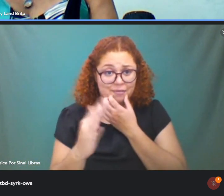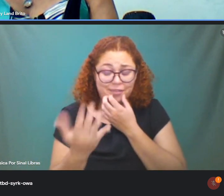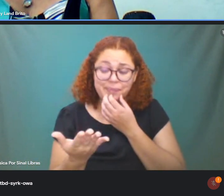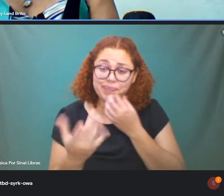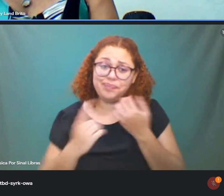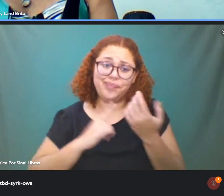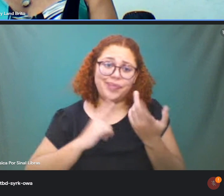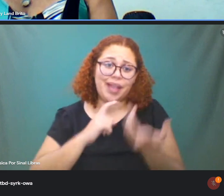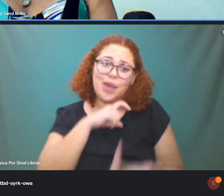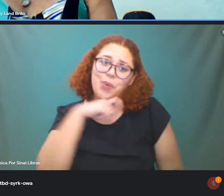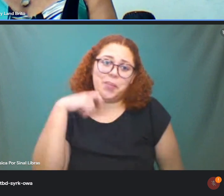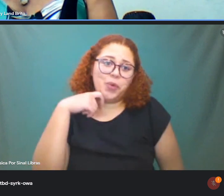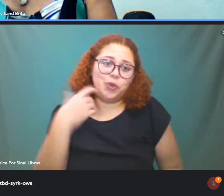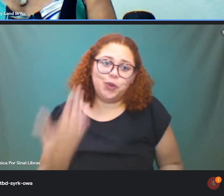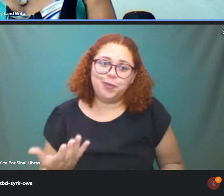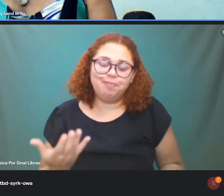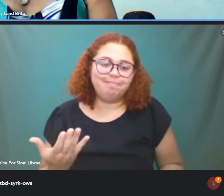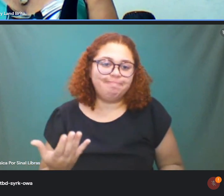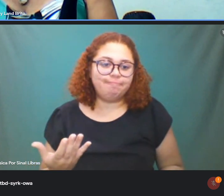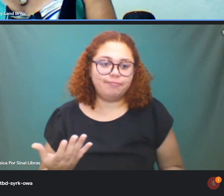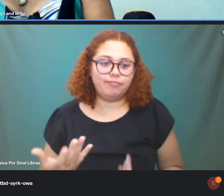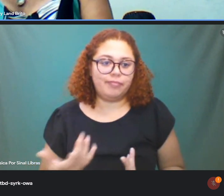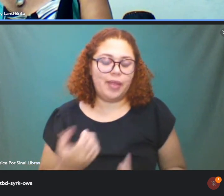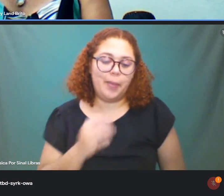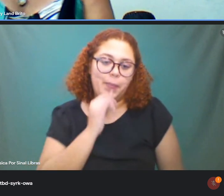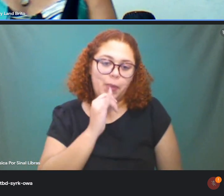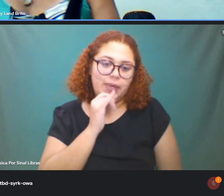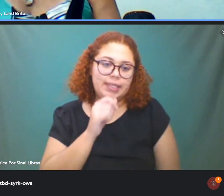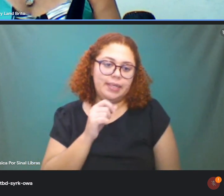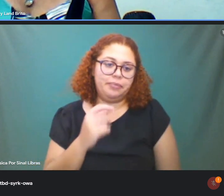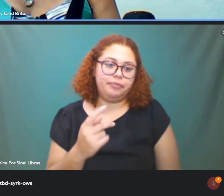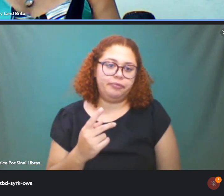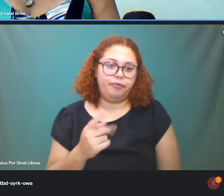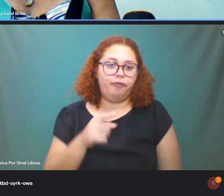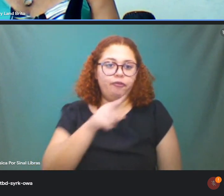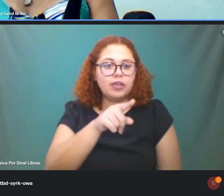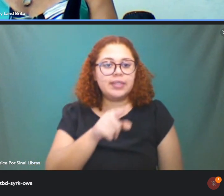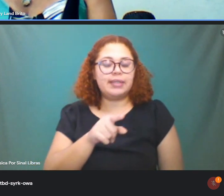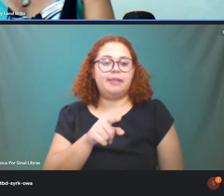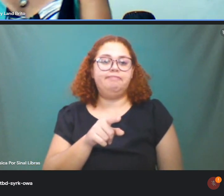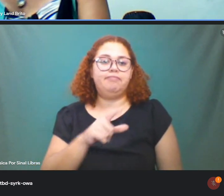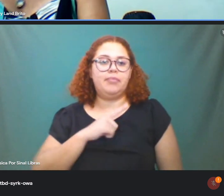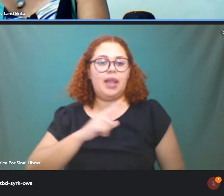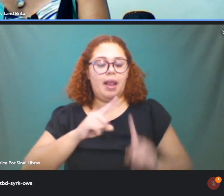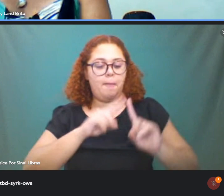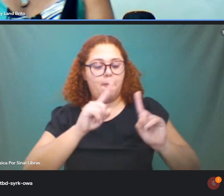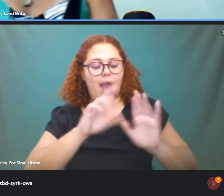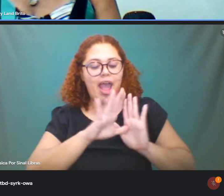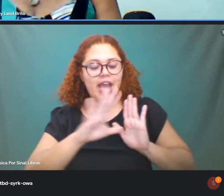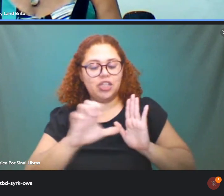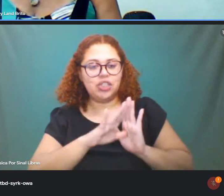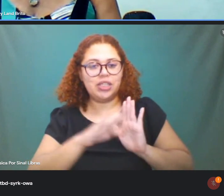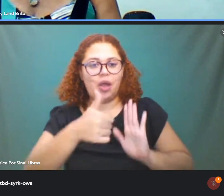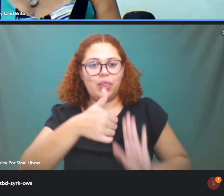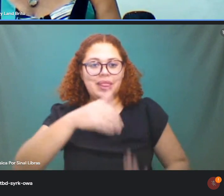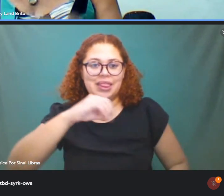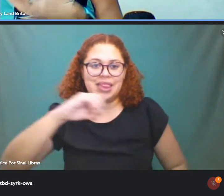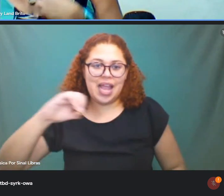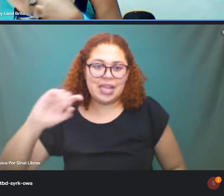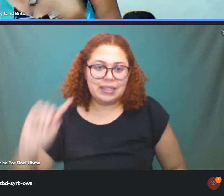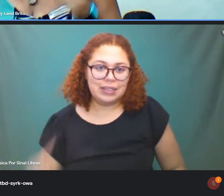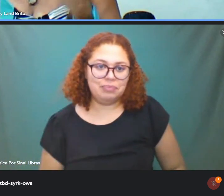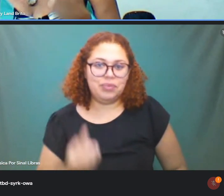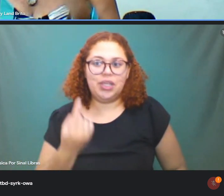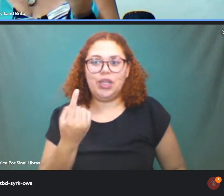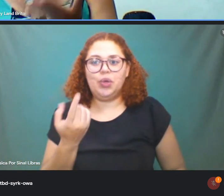exemplo, e tem um edital de 100 mil, só tem 63 mil, ou um edital de 10 mil e só tem 6.300,